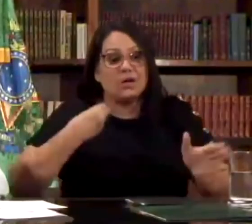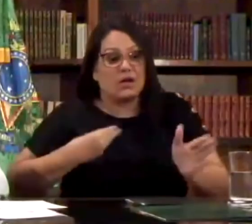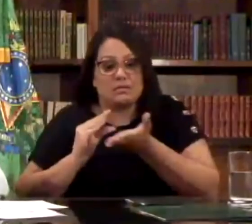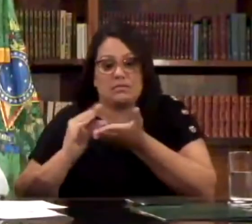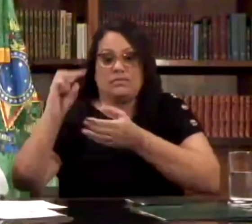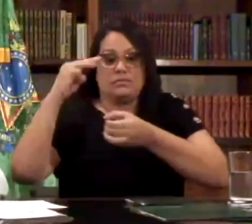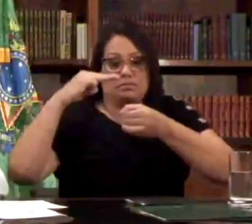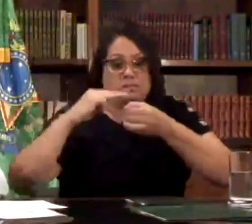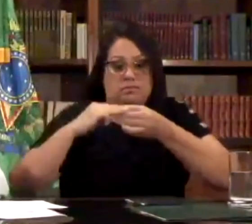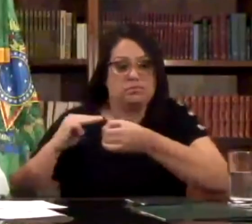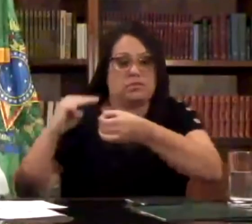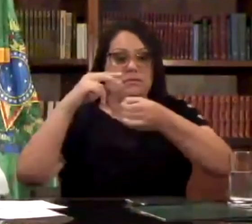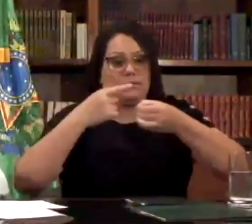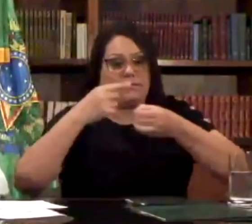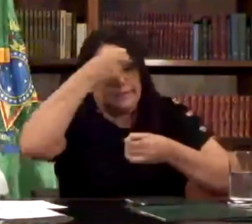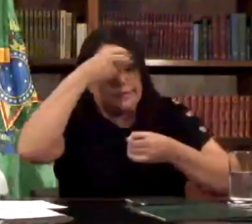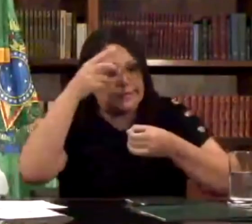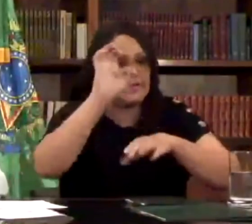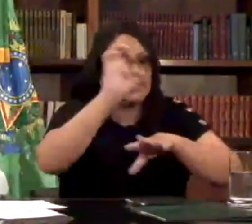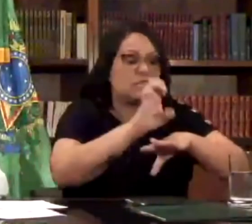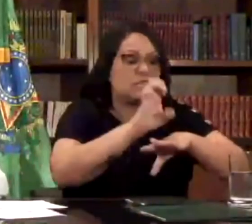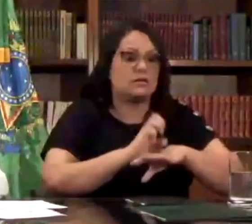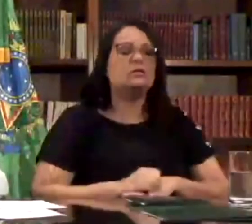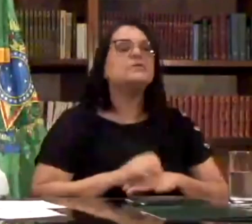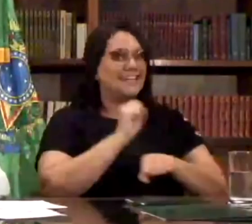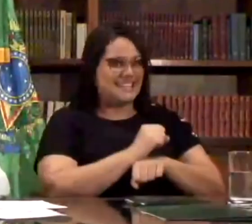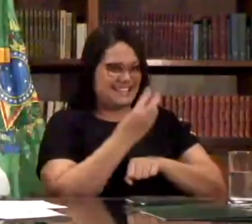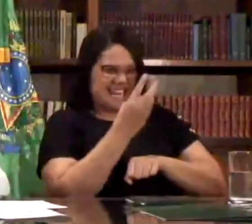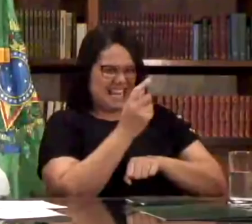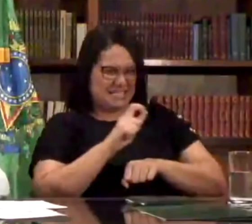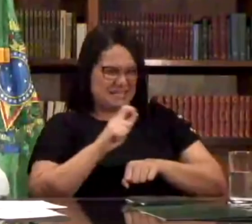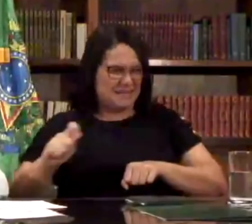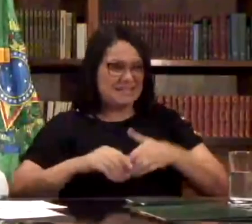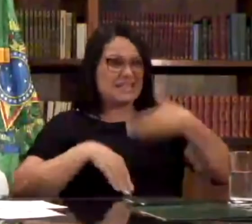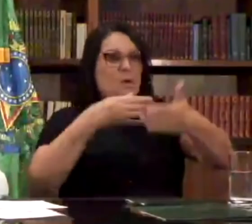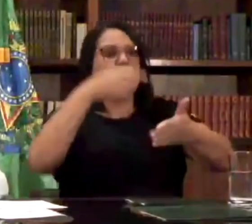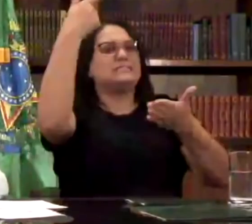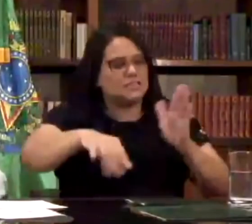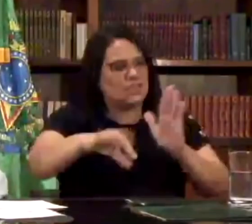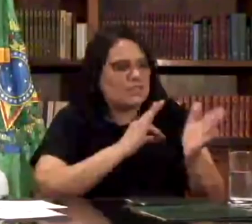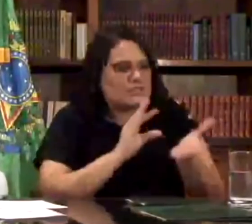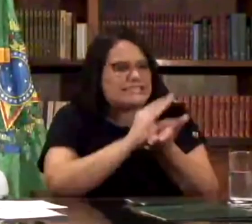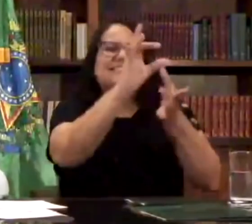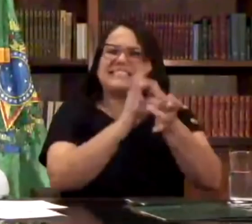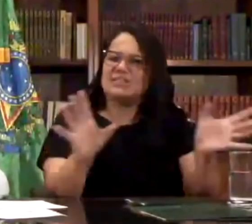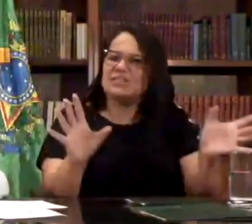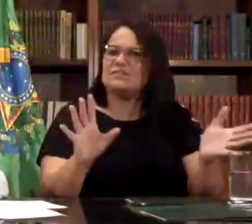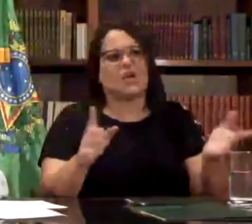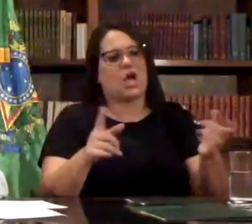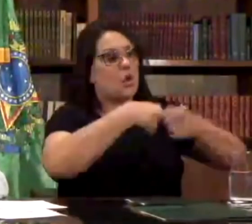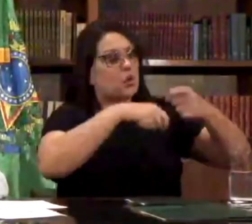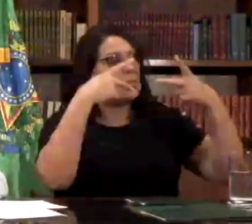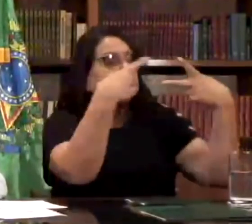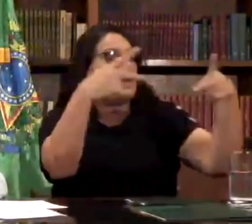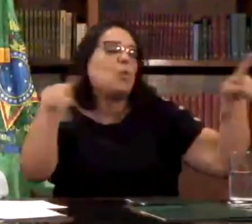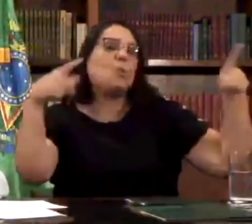gente não pode, daqui a 3 meses, outra medida provisória para dar mais X bilhões para vocês. A economia tem que funcionar. Alguns governadores,